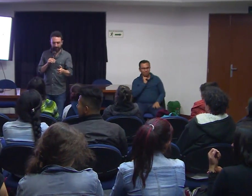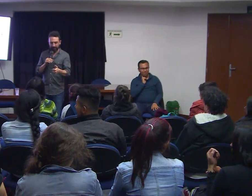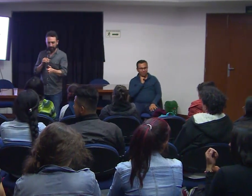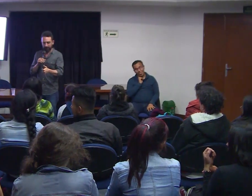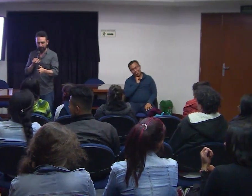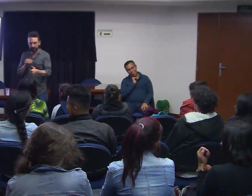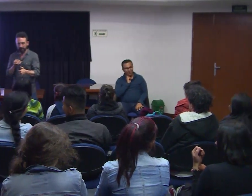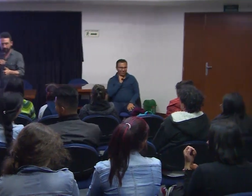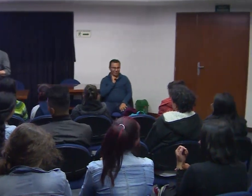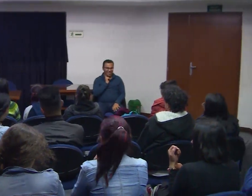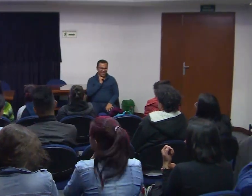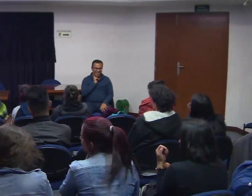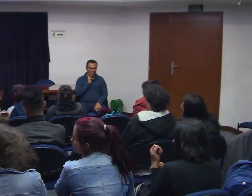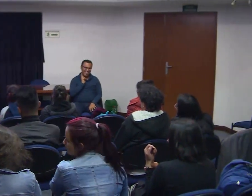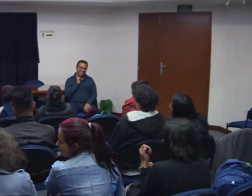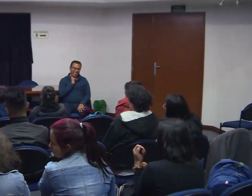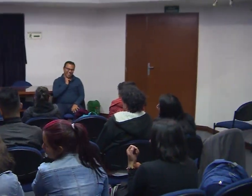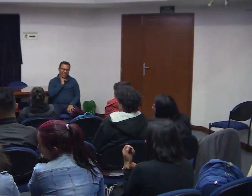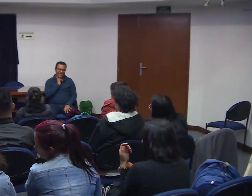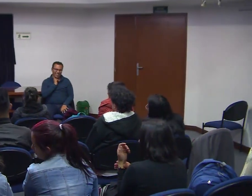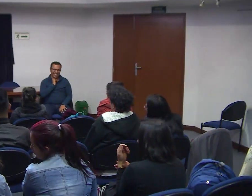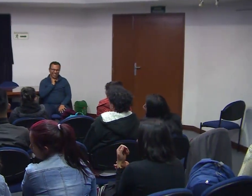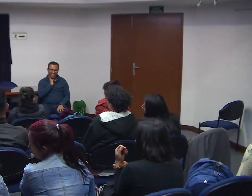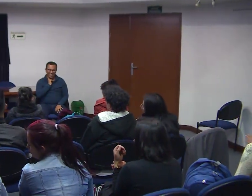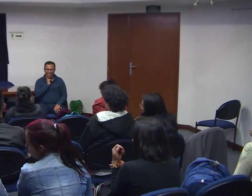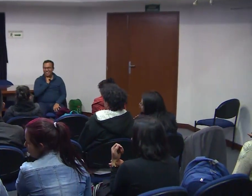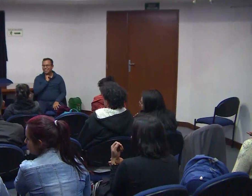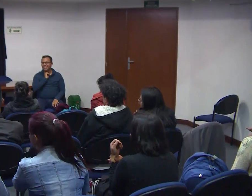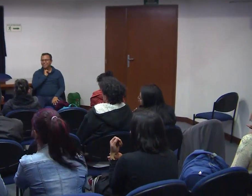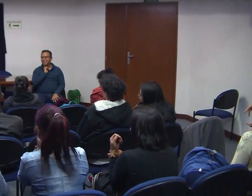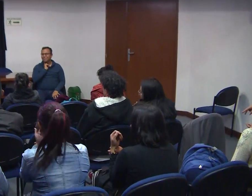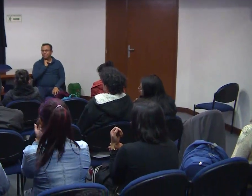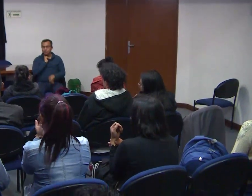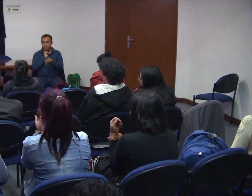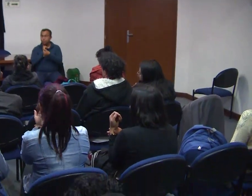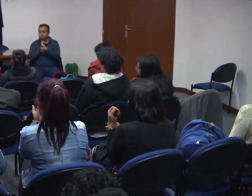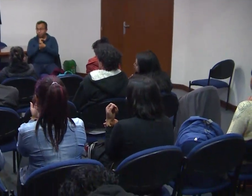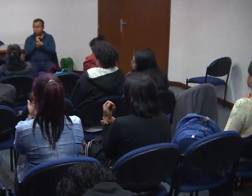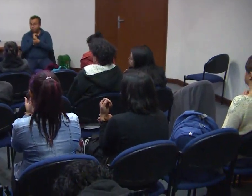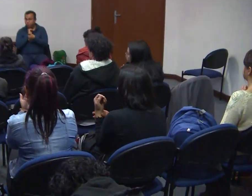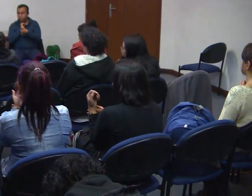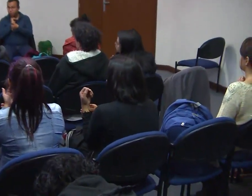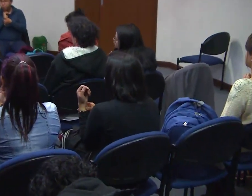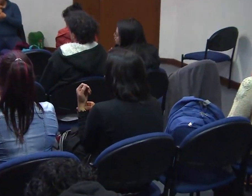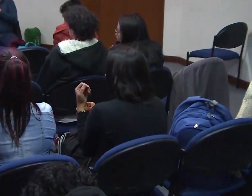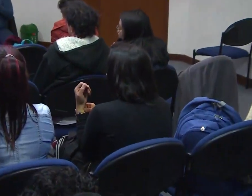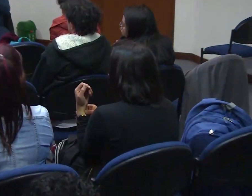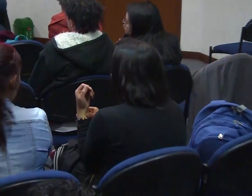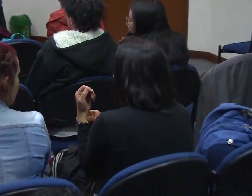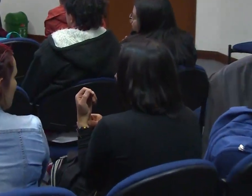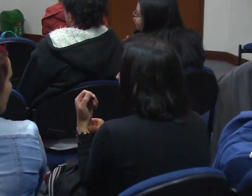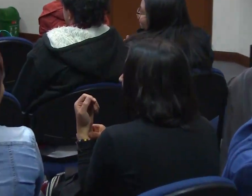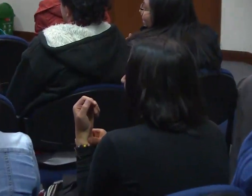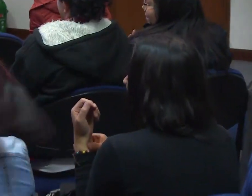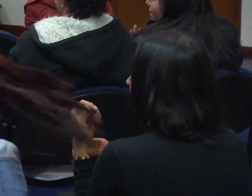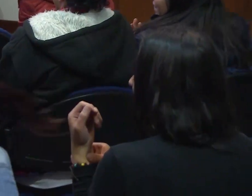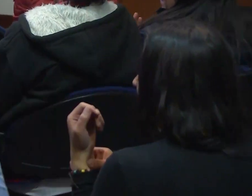aquí sí lo tenemos lo tenemos Si alguien no lo tiene está